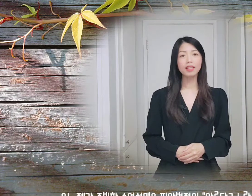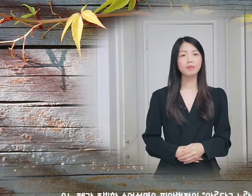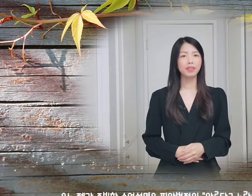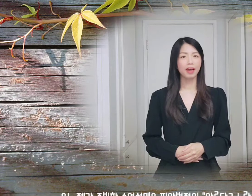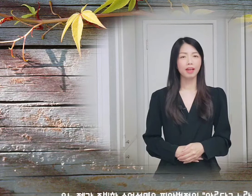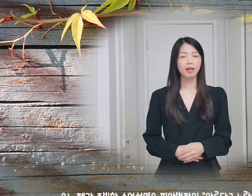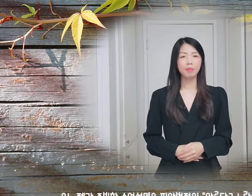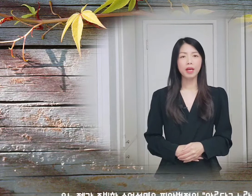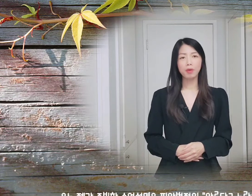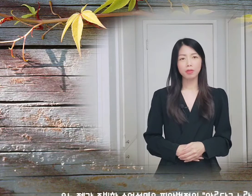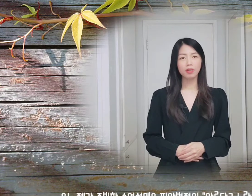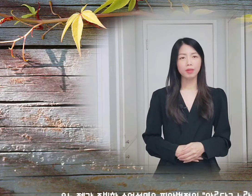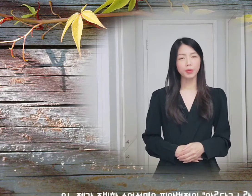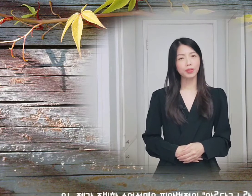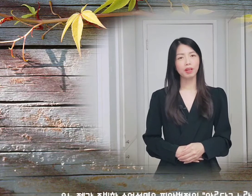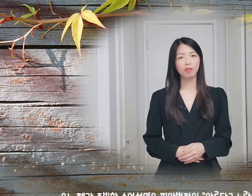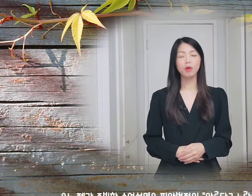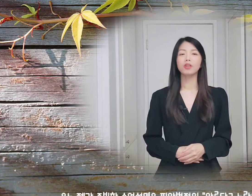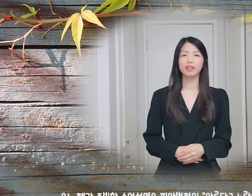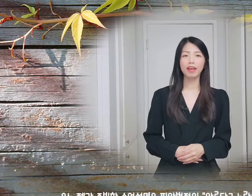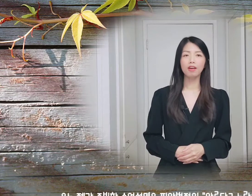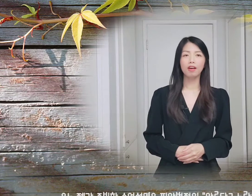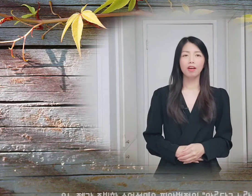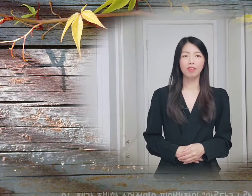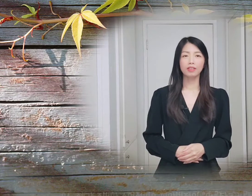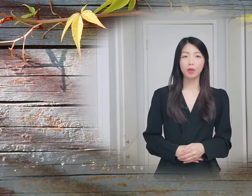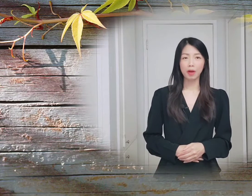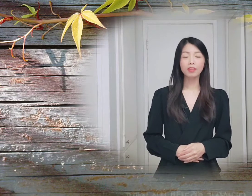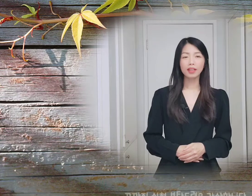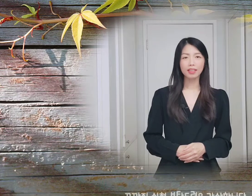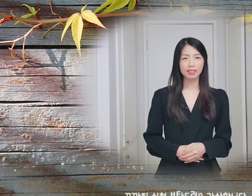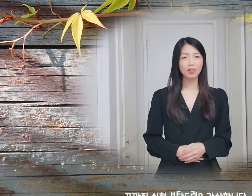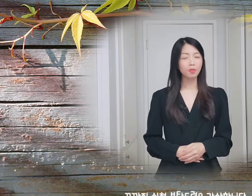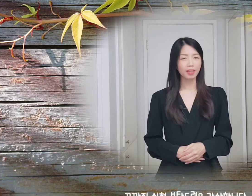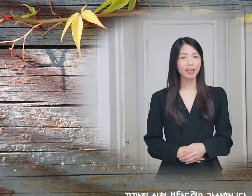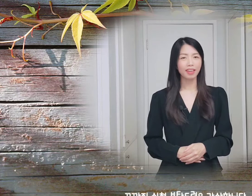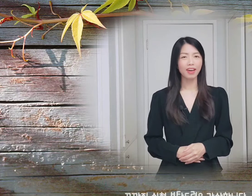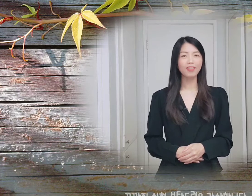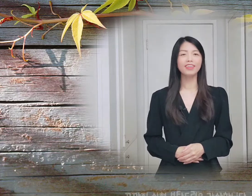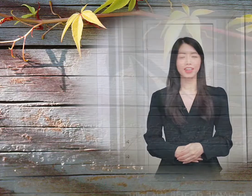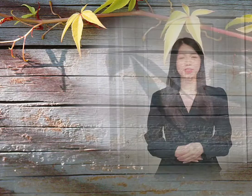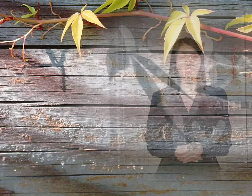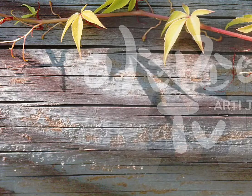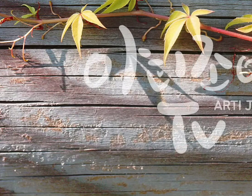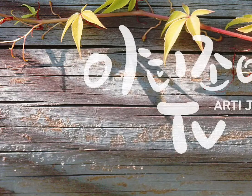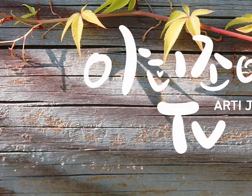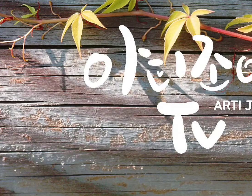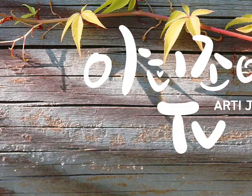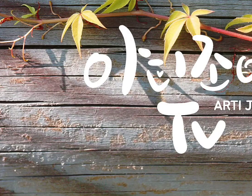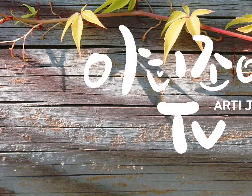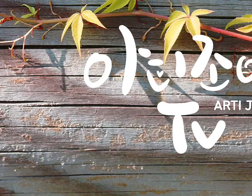예수라는 찬양입니다. 피아 버전이 부른 버전인데요. 그러면 끝까지 시청 부탁드릴게요.